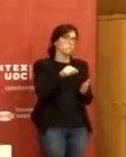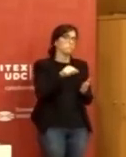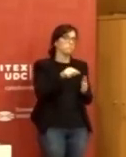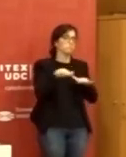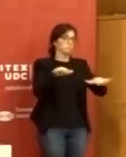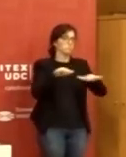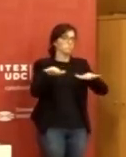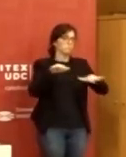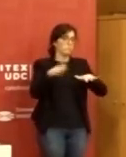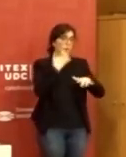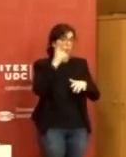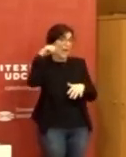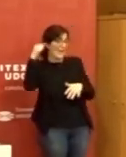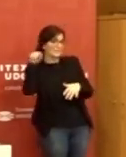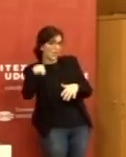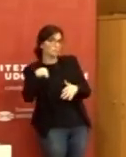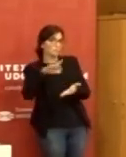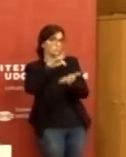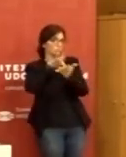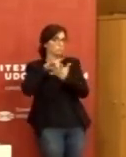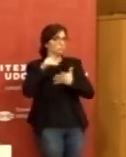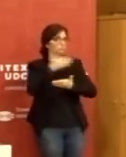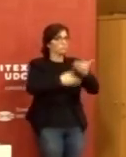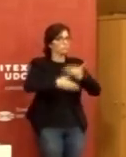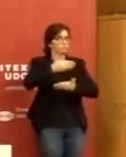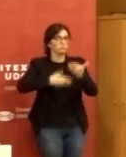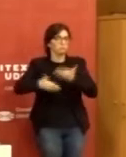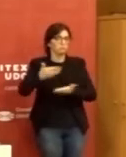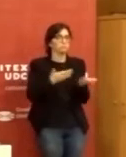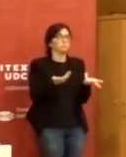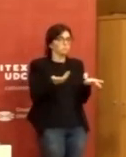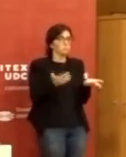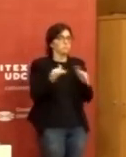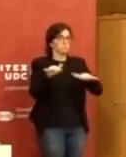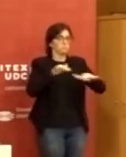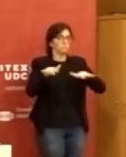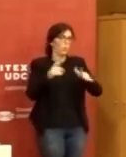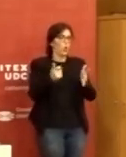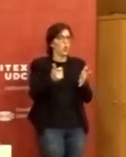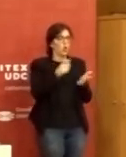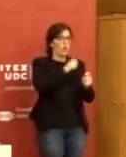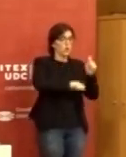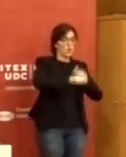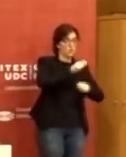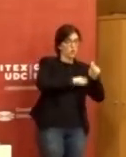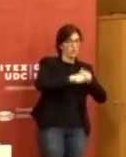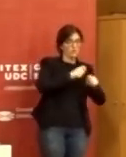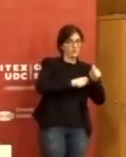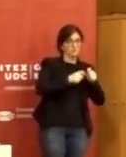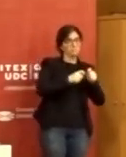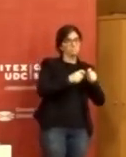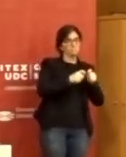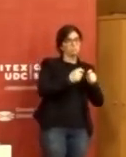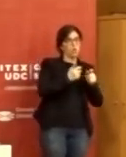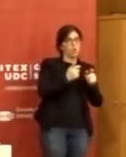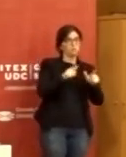ciudad, en Elche, pues hay con frecuencia acciones de presencia de las